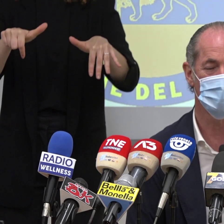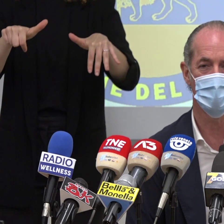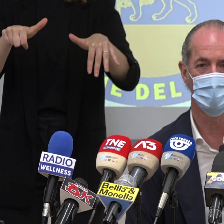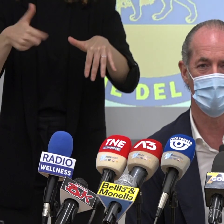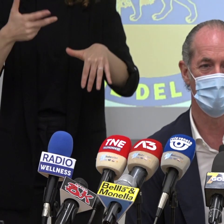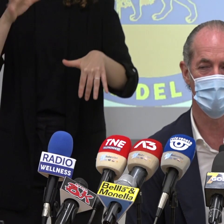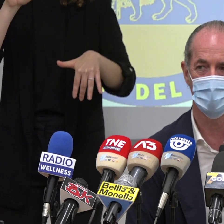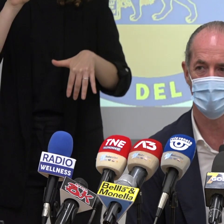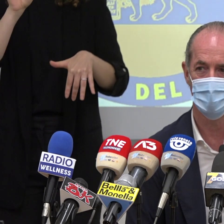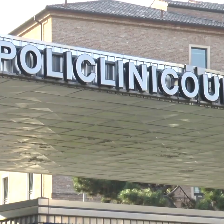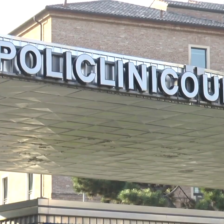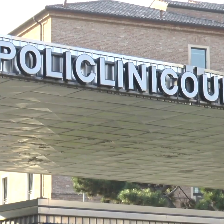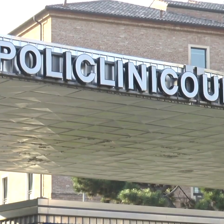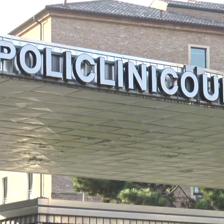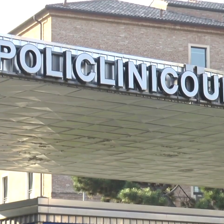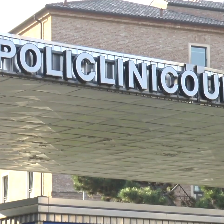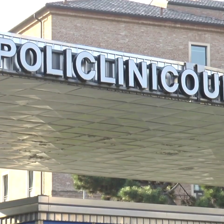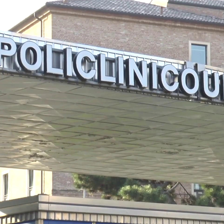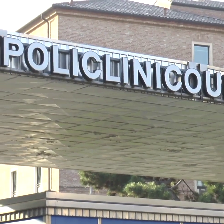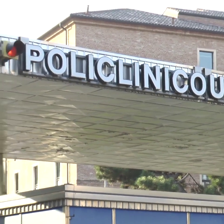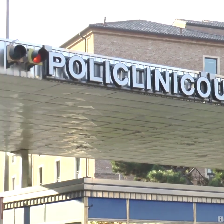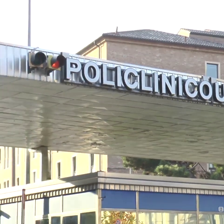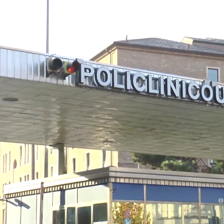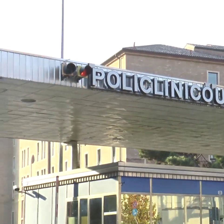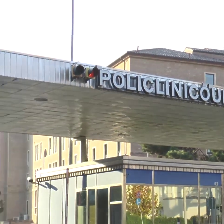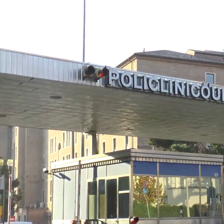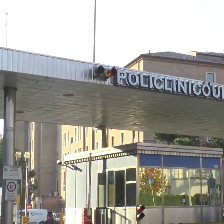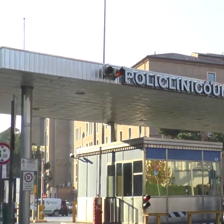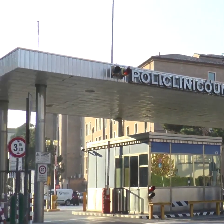positivi su 100.000 abitanti. E per il Policlinico Universitario di